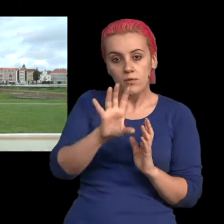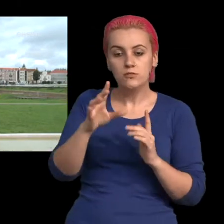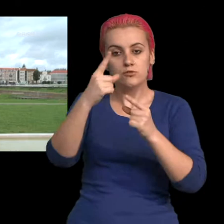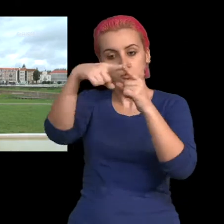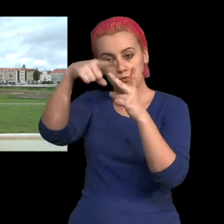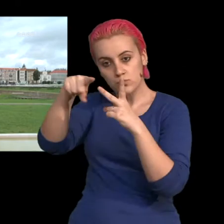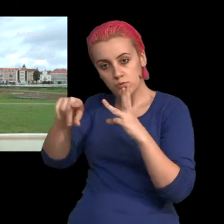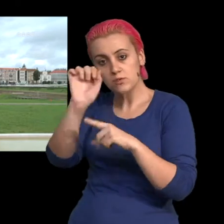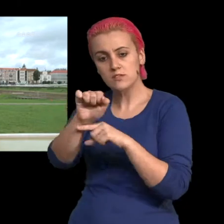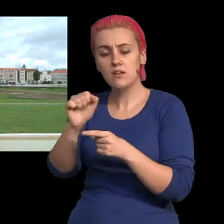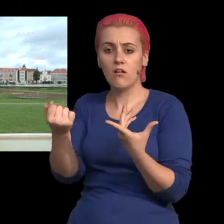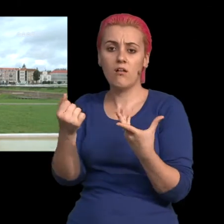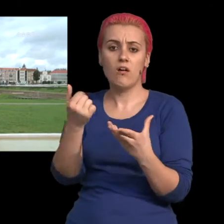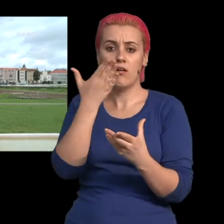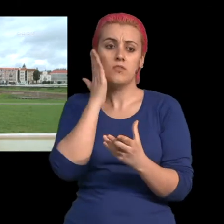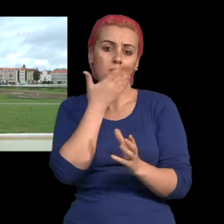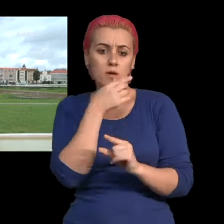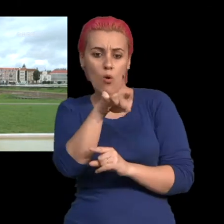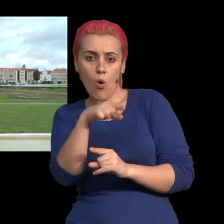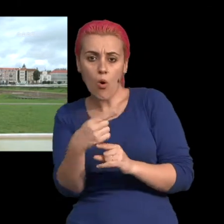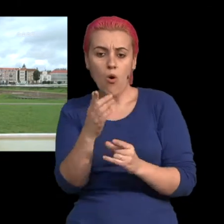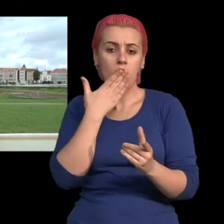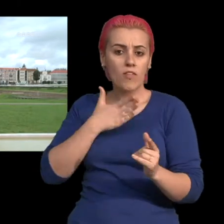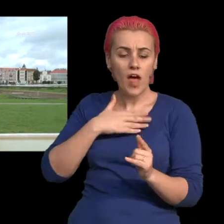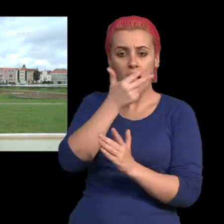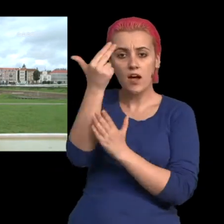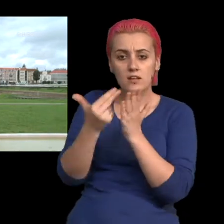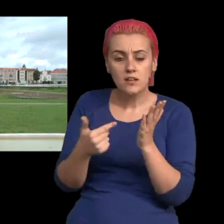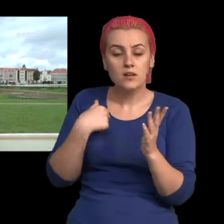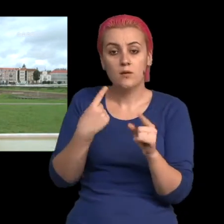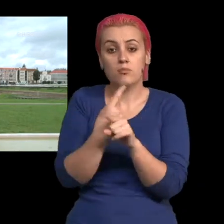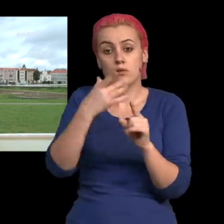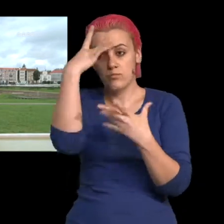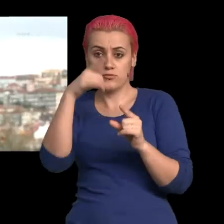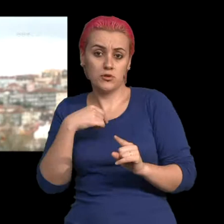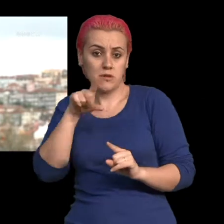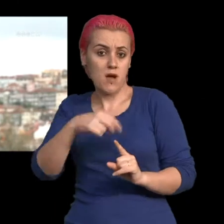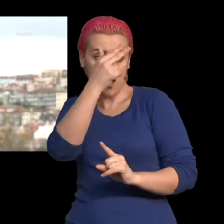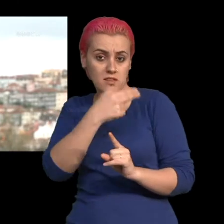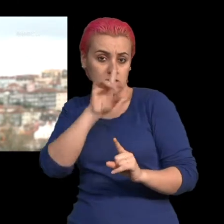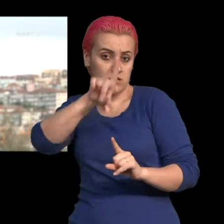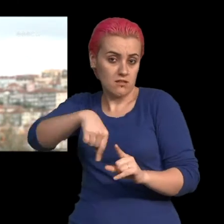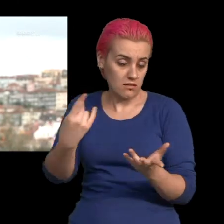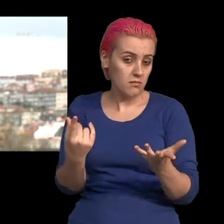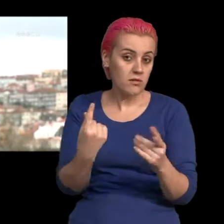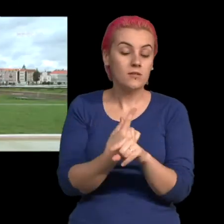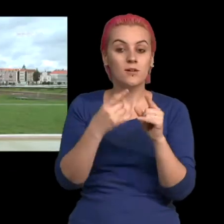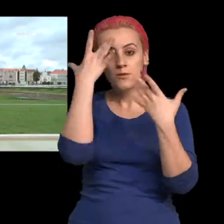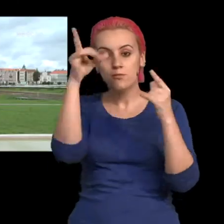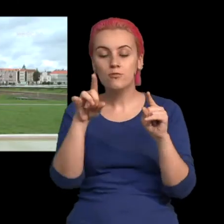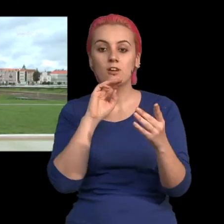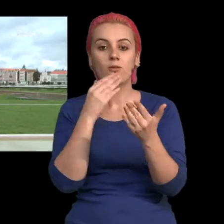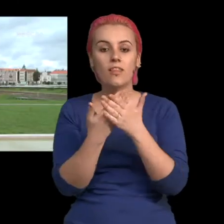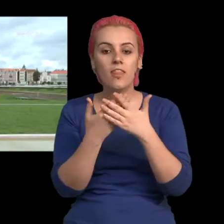formas ou há diferentes contextos para ser artista. Eu acho que como professor também sou artista, porque um professor é